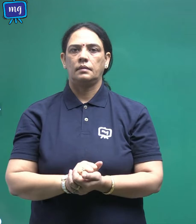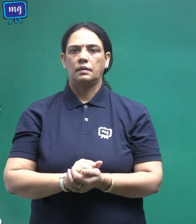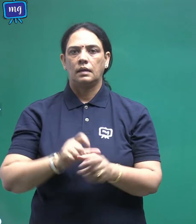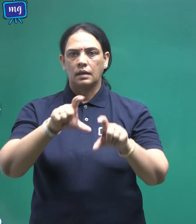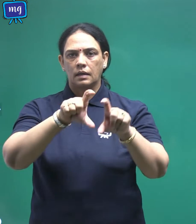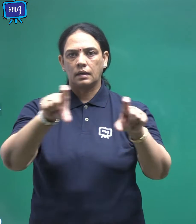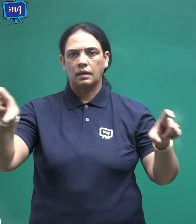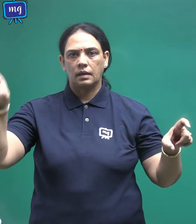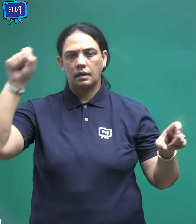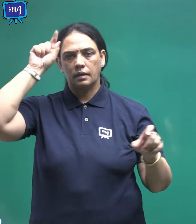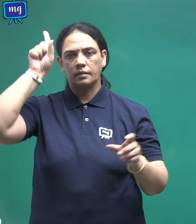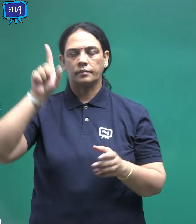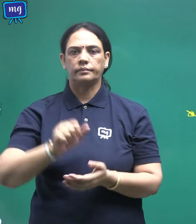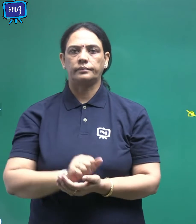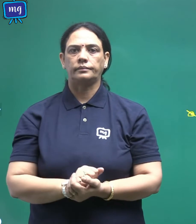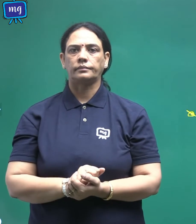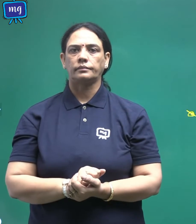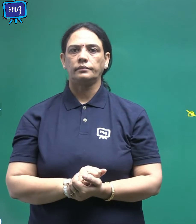समझ आ गया?